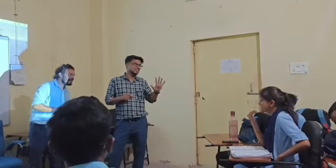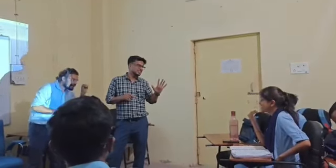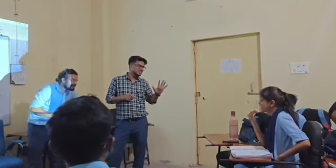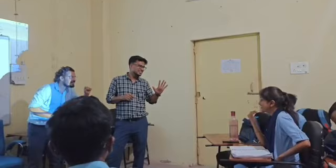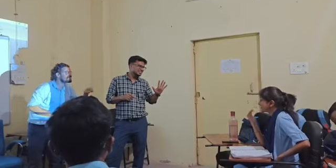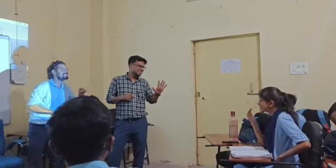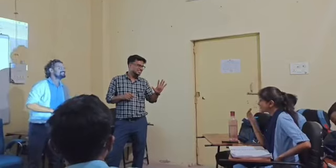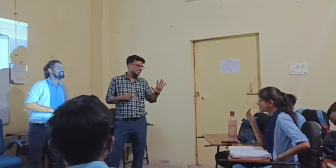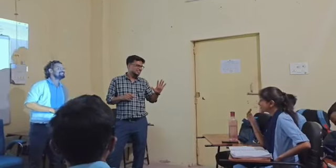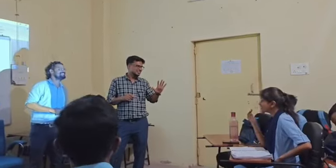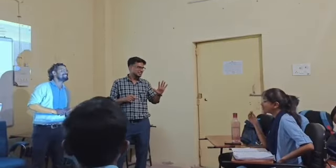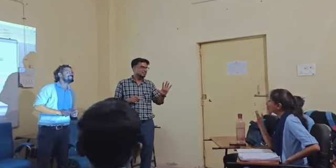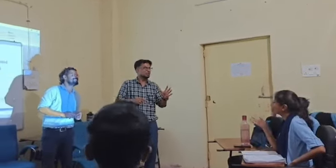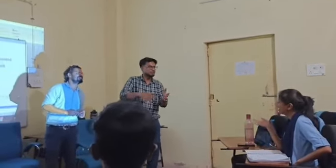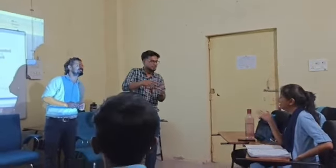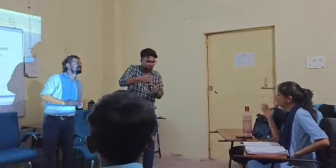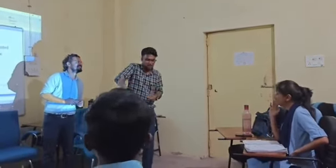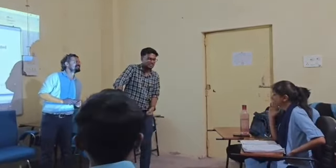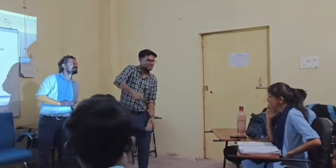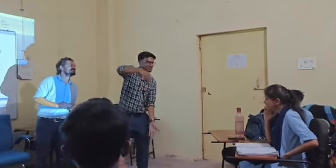नहीं। चाय ही नहीं। पार्टी?